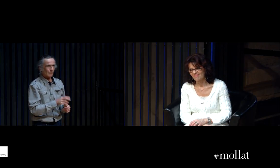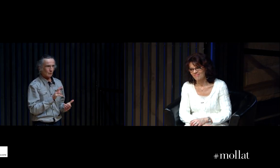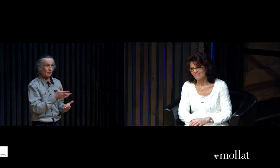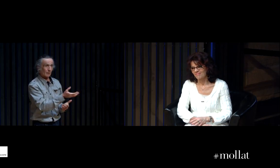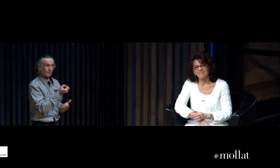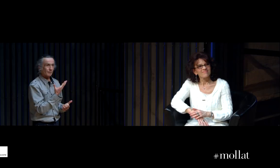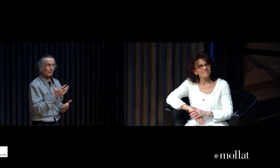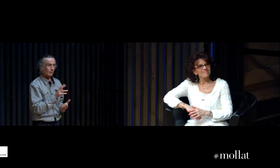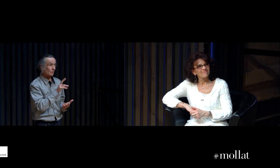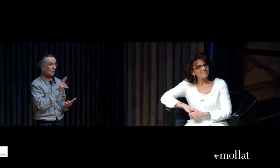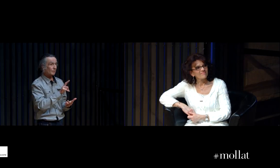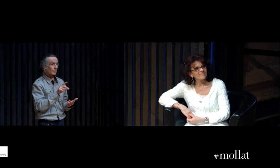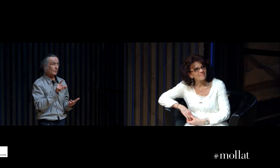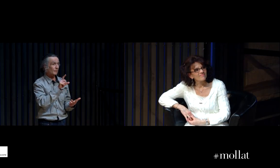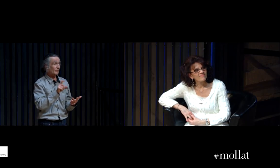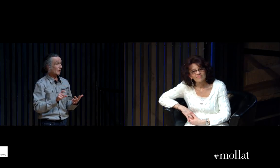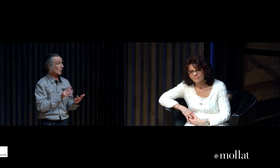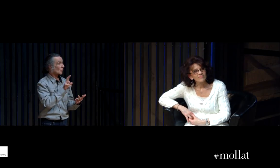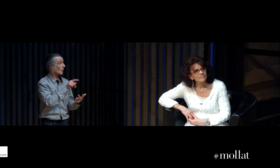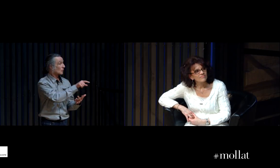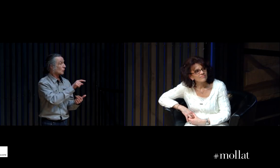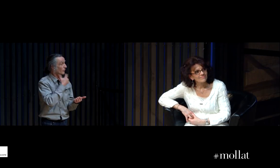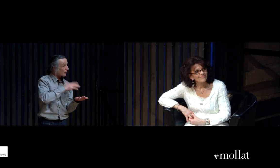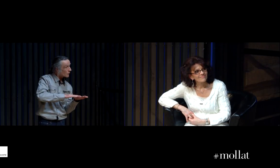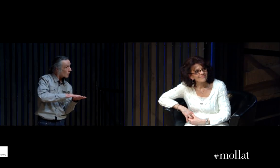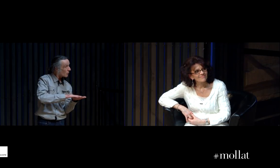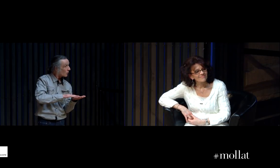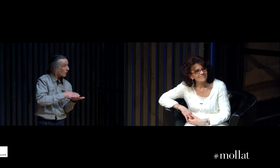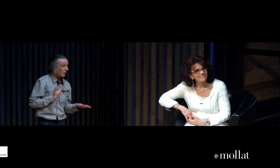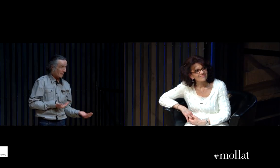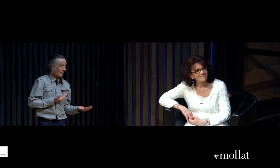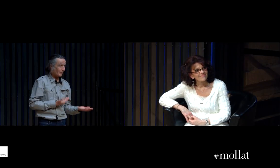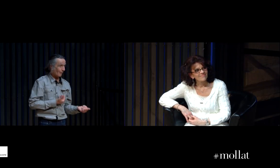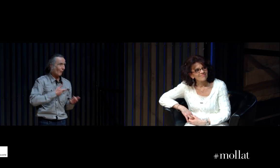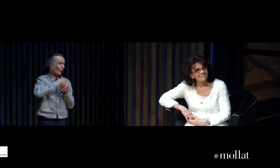de faire évoluer, hein, vraiment. Et alors, quant à